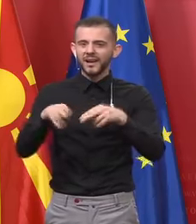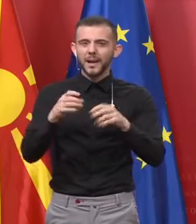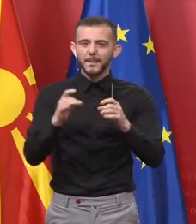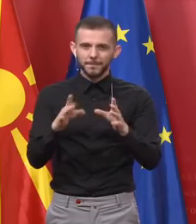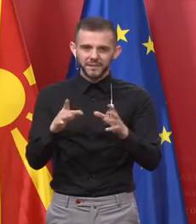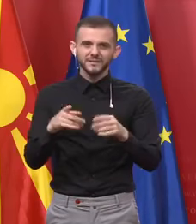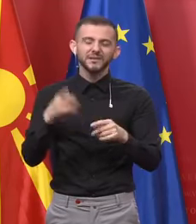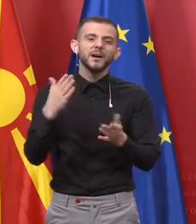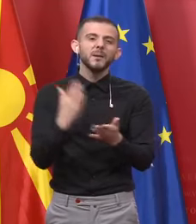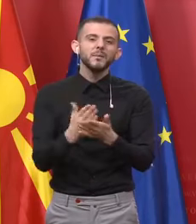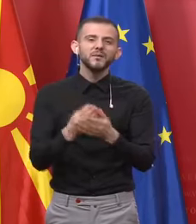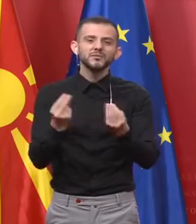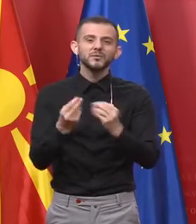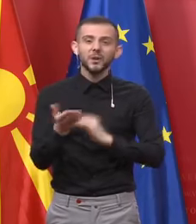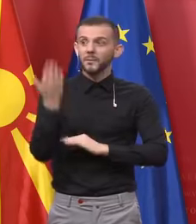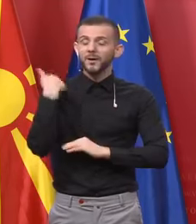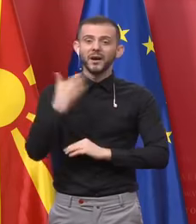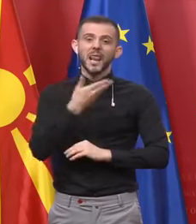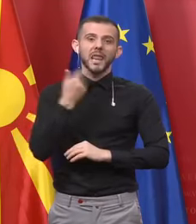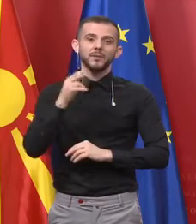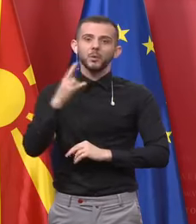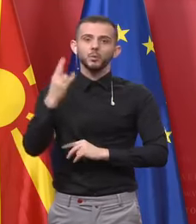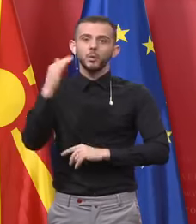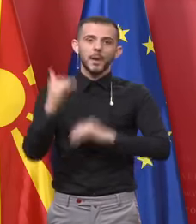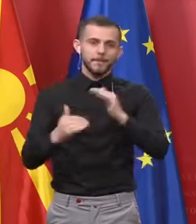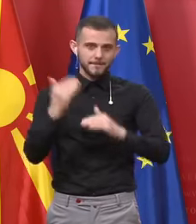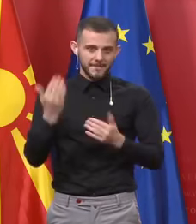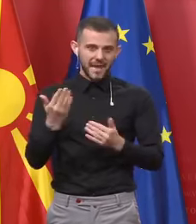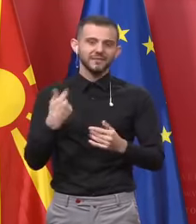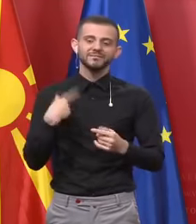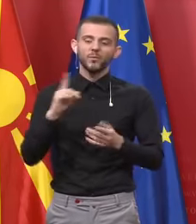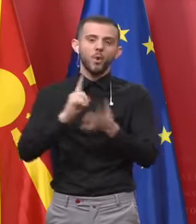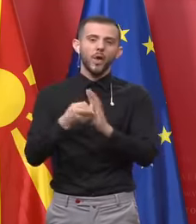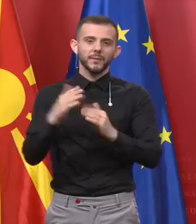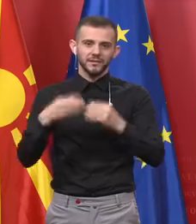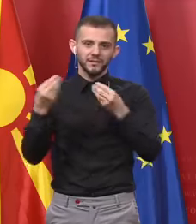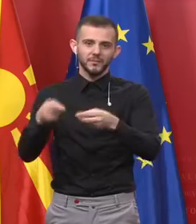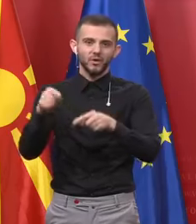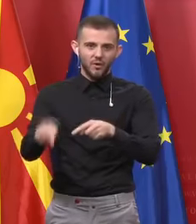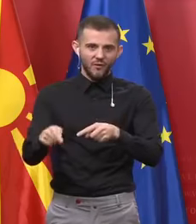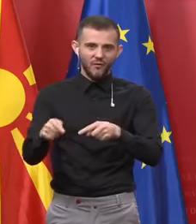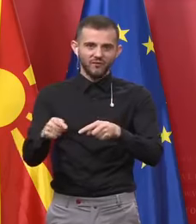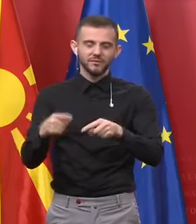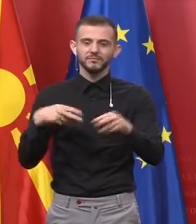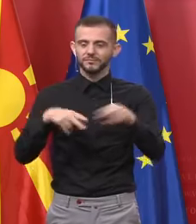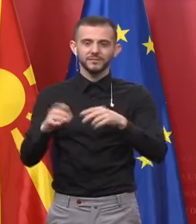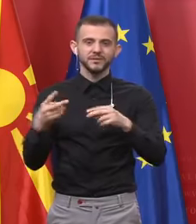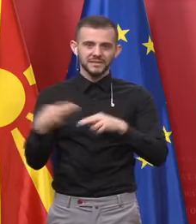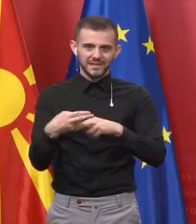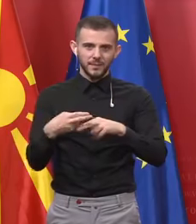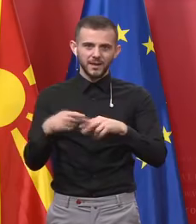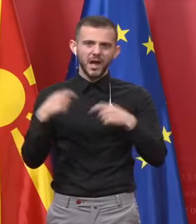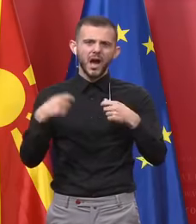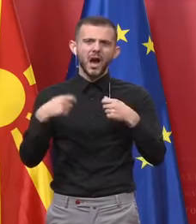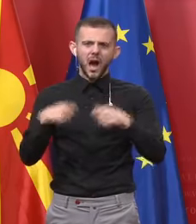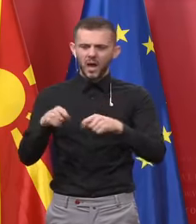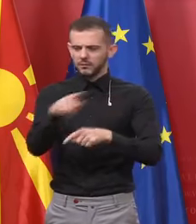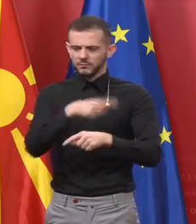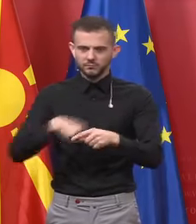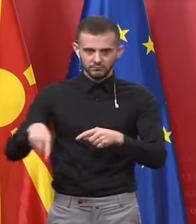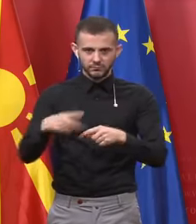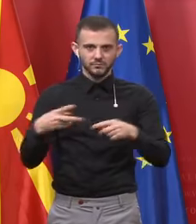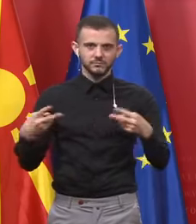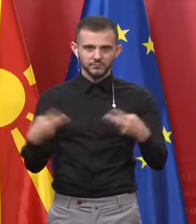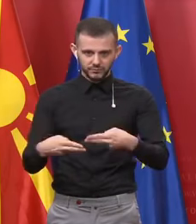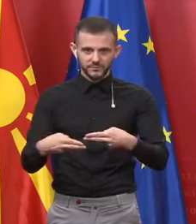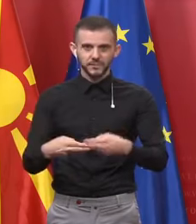натаму, беше во моментот кога немаше други мерки на територијата овде, во другите делови на државата, така да